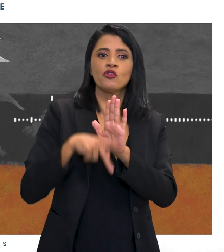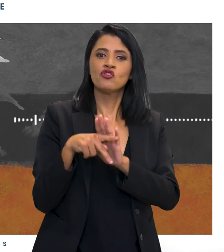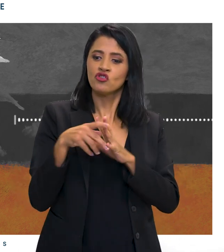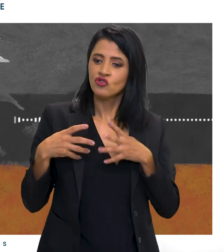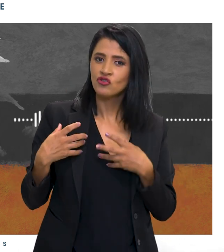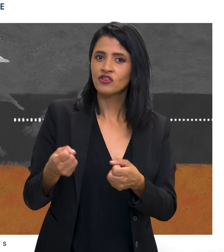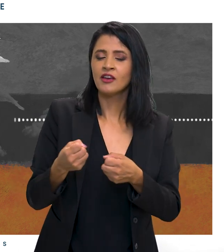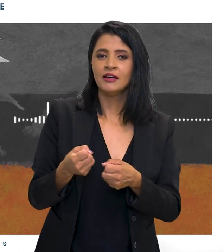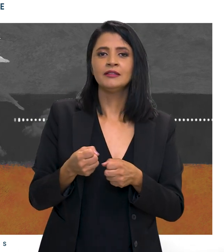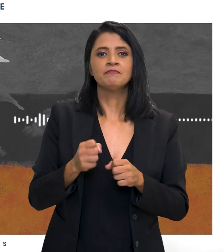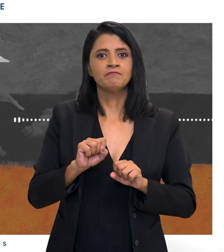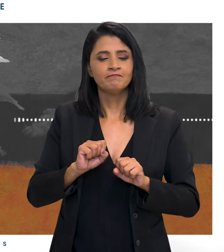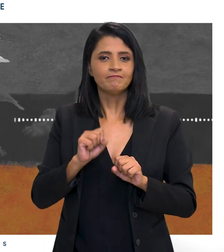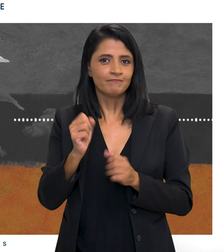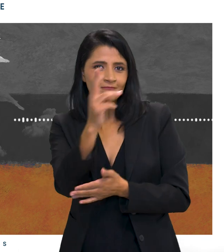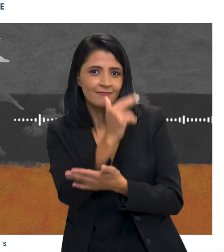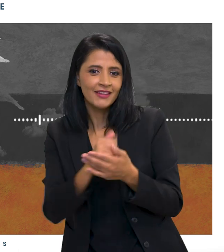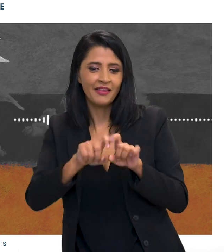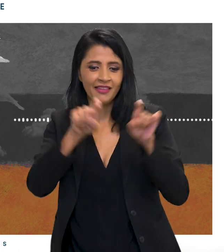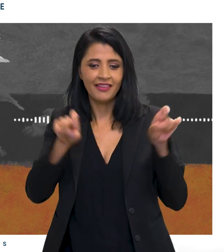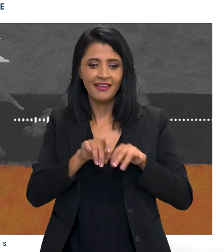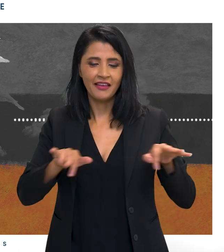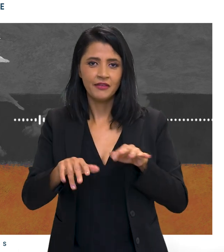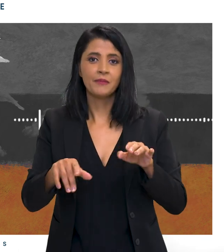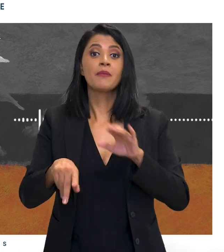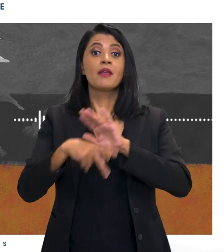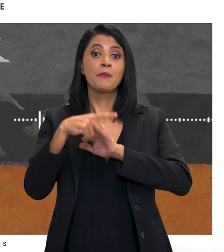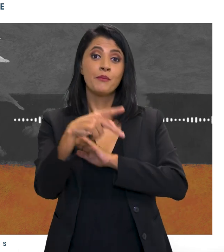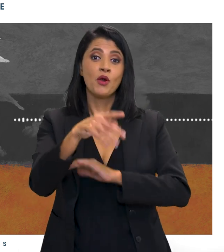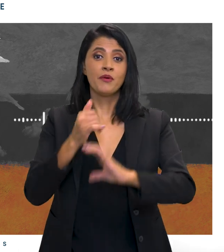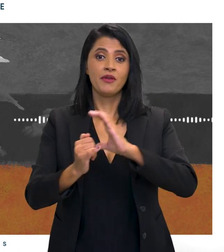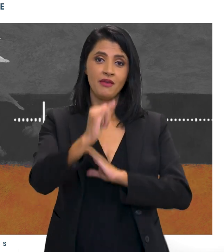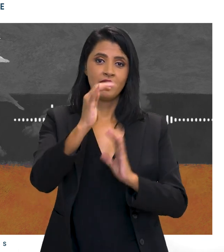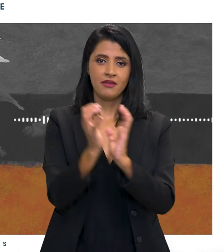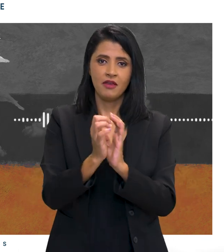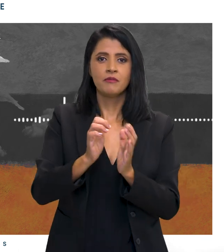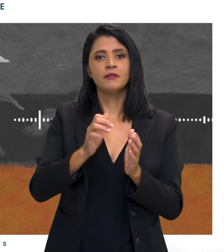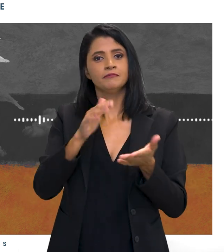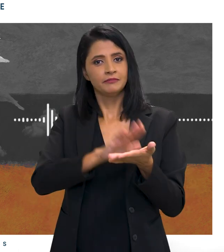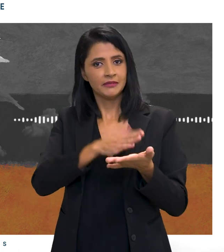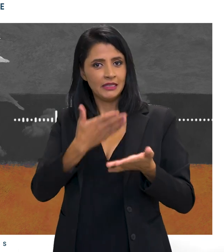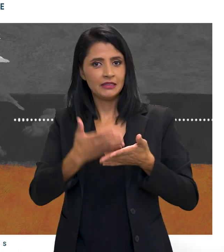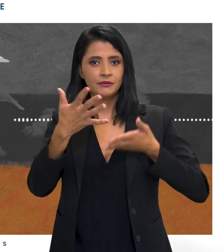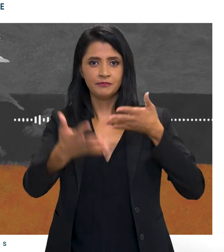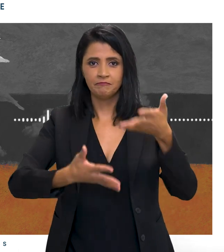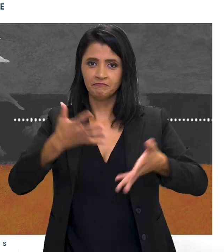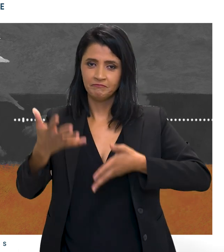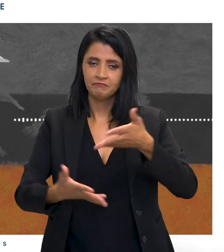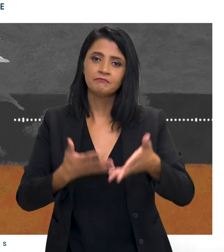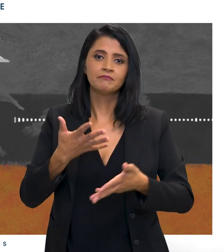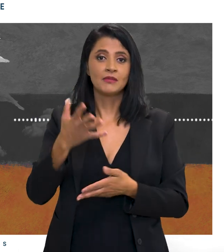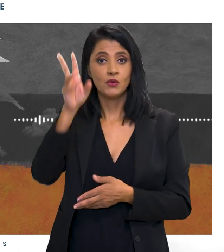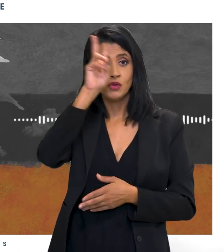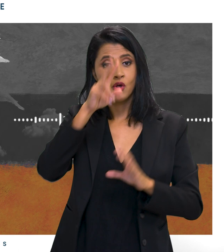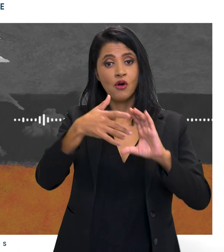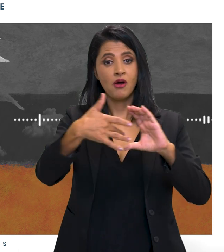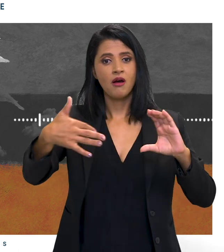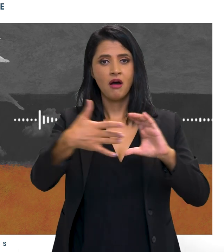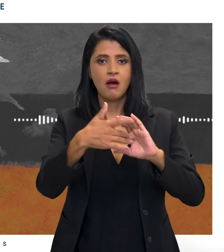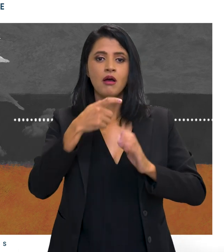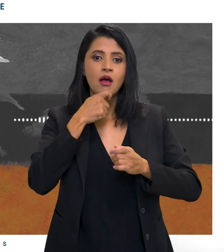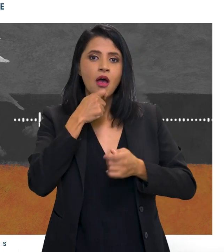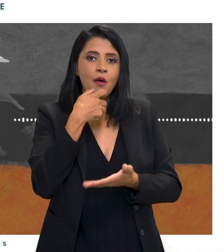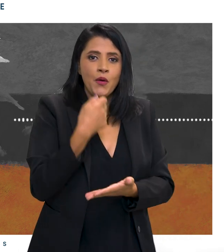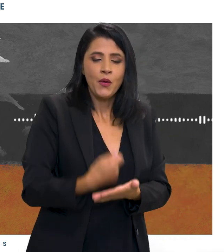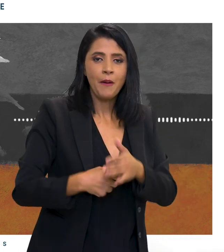garra, cores e muitos pixels. A equipe da IBC faz interpretação na língua brasileira dos sinais, Libras. O Histórias